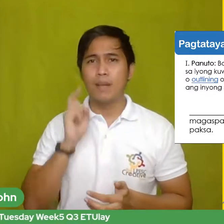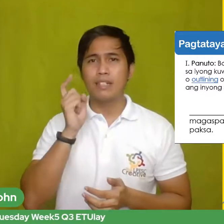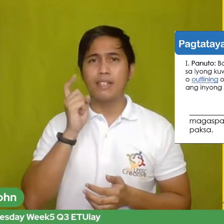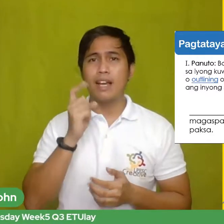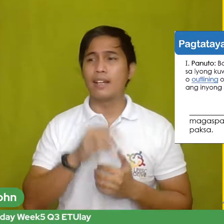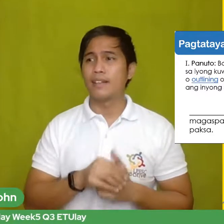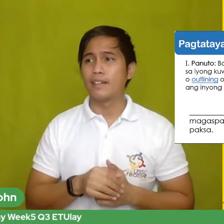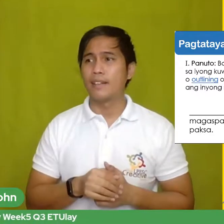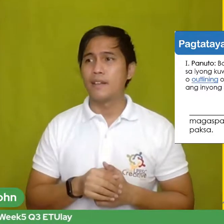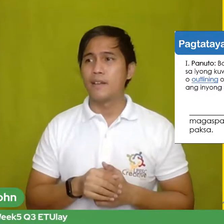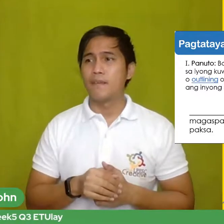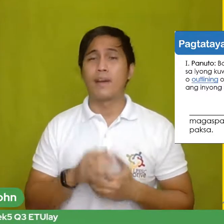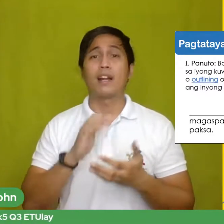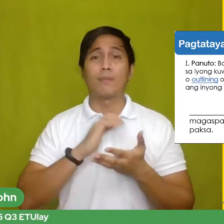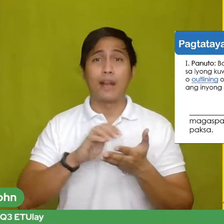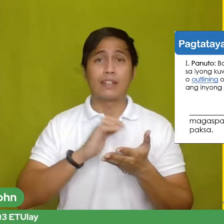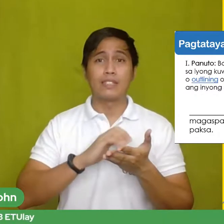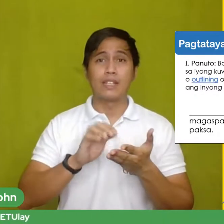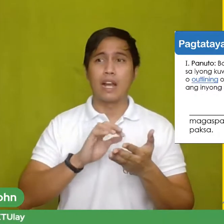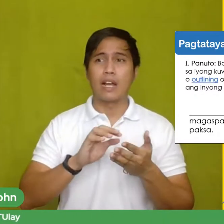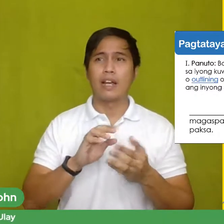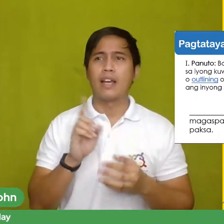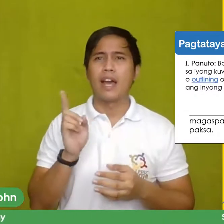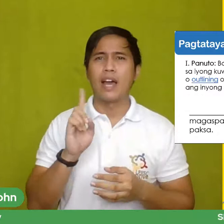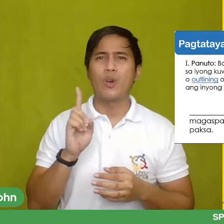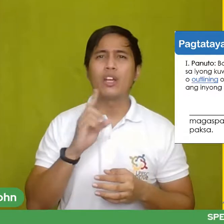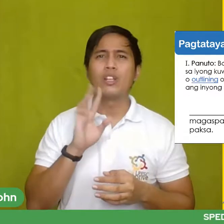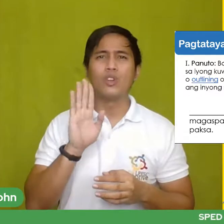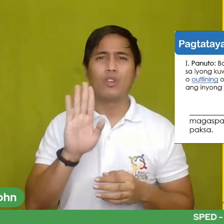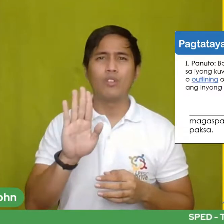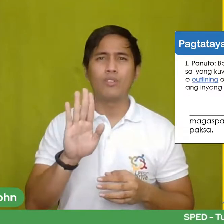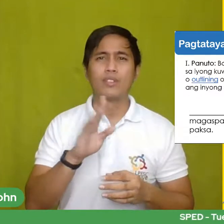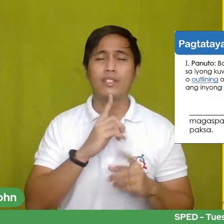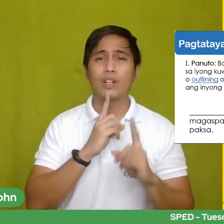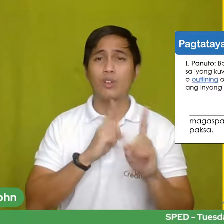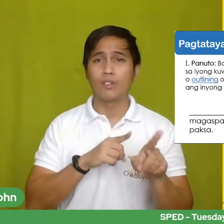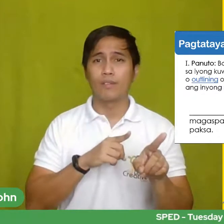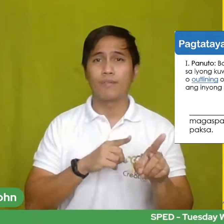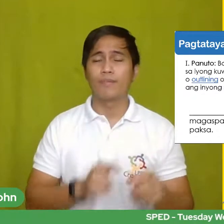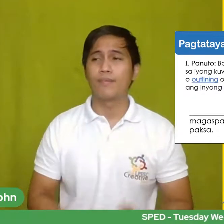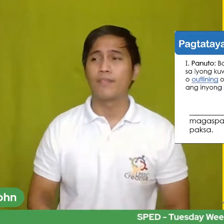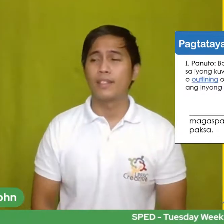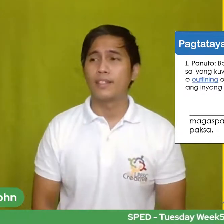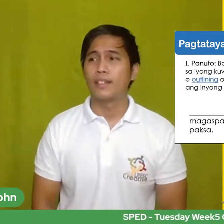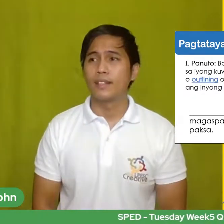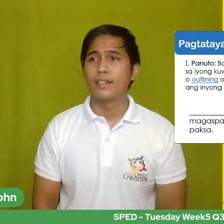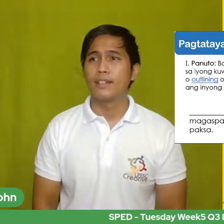Mabilis lang, walang practice lang. Anong inyong sagot?